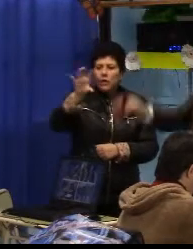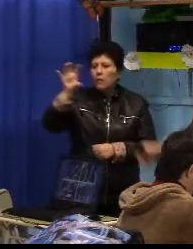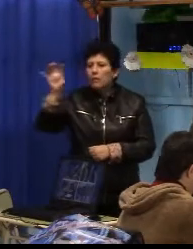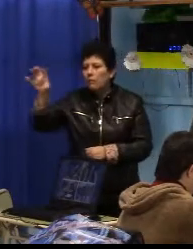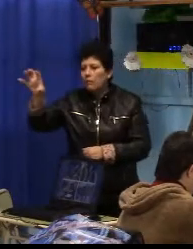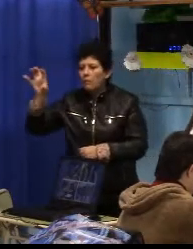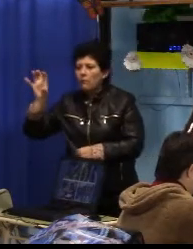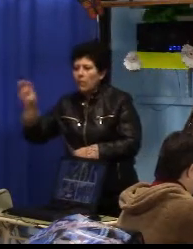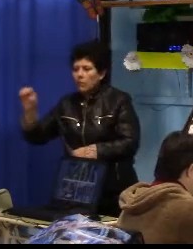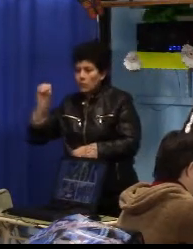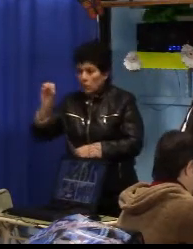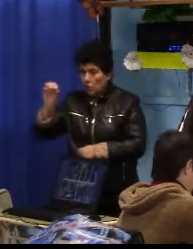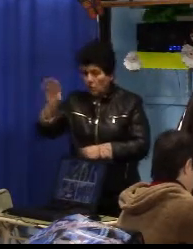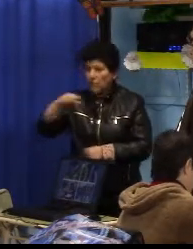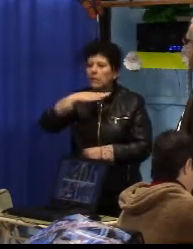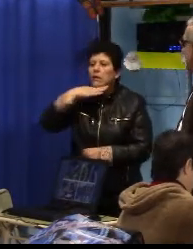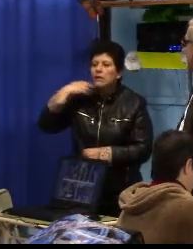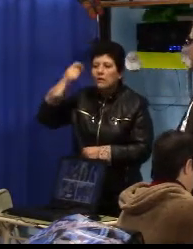derrotar Jericó.